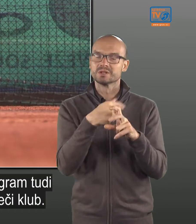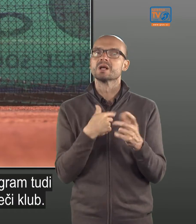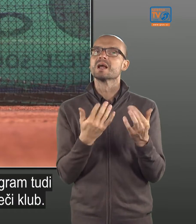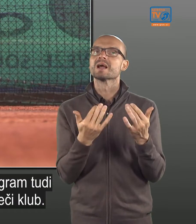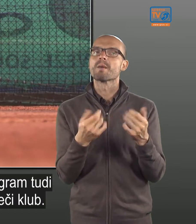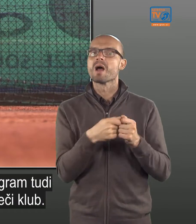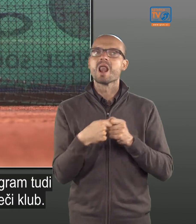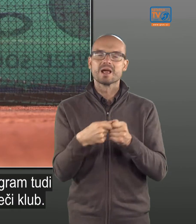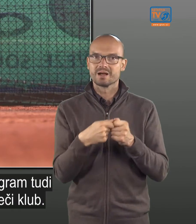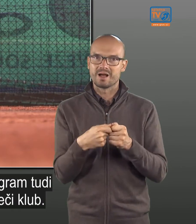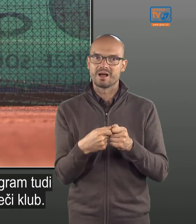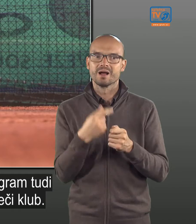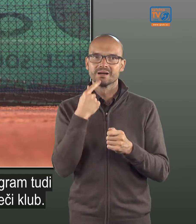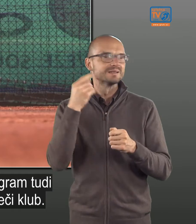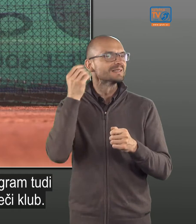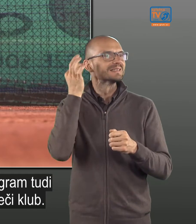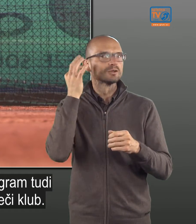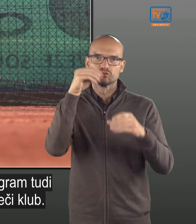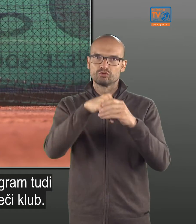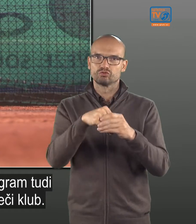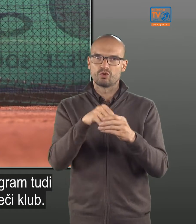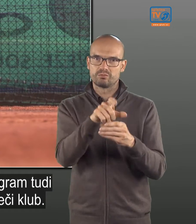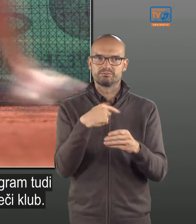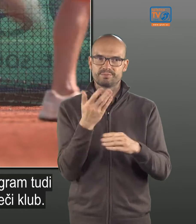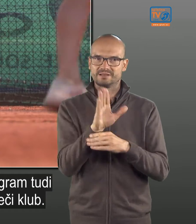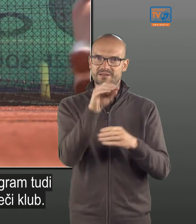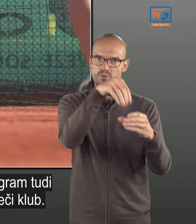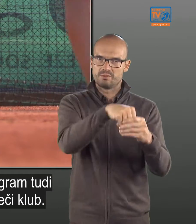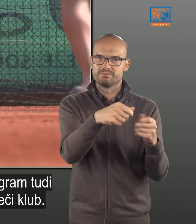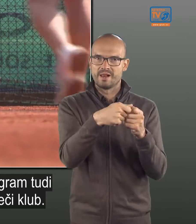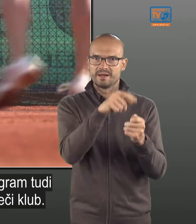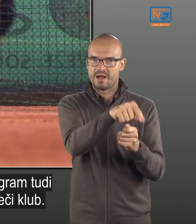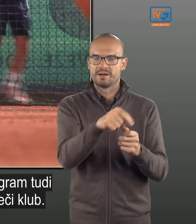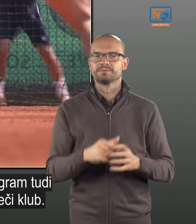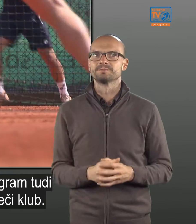igram tudi ligo za sličnejši klub.